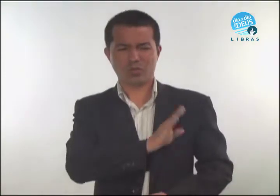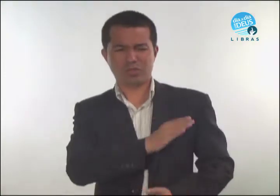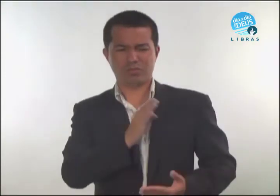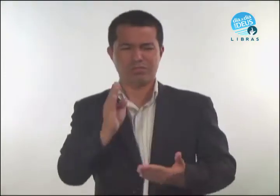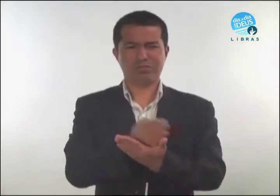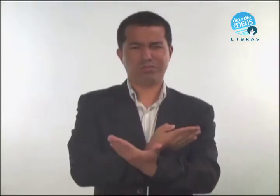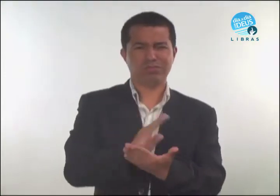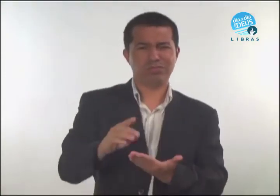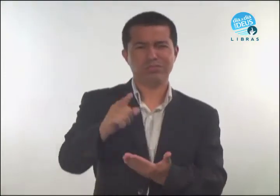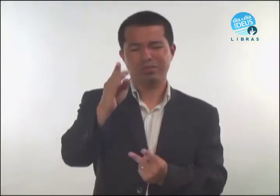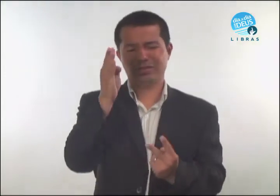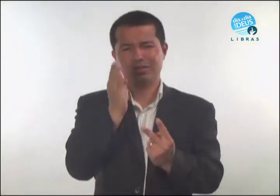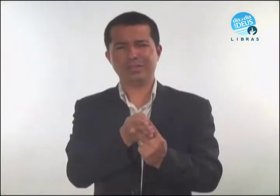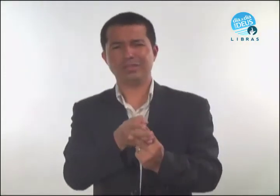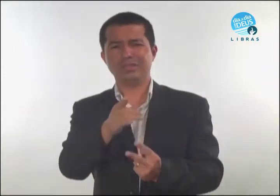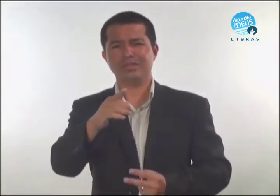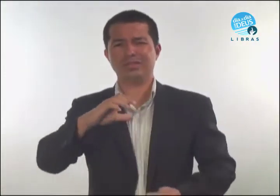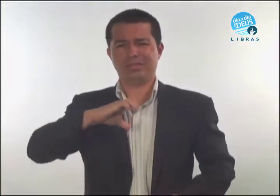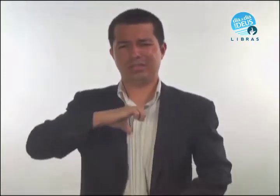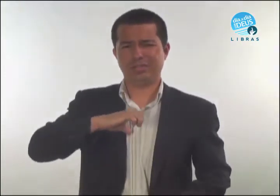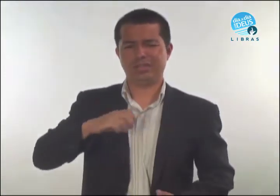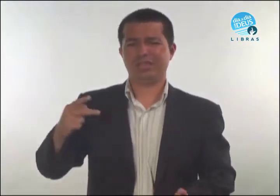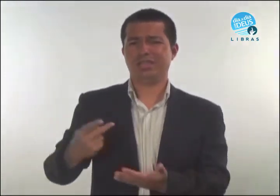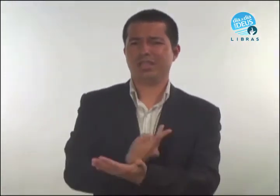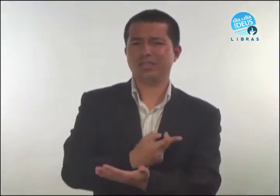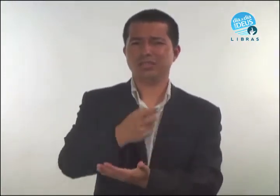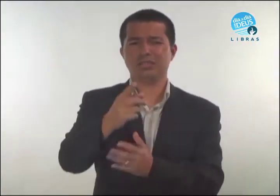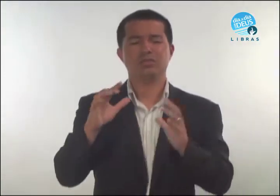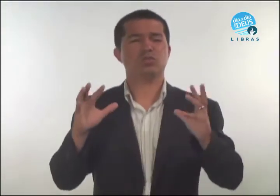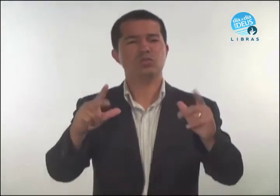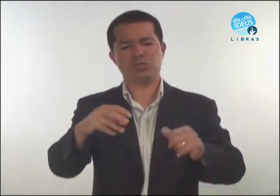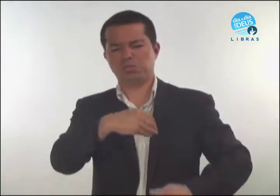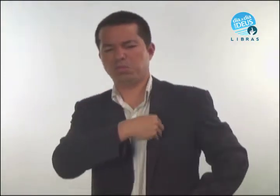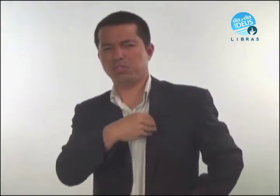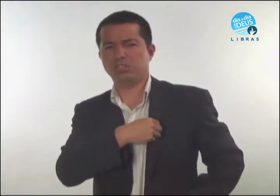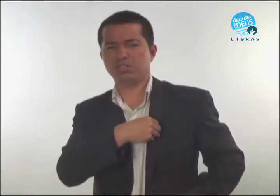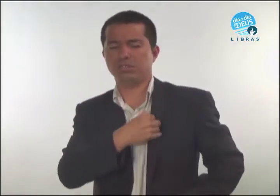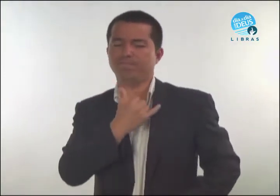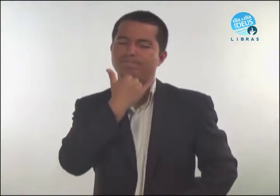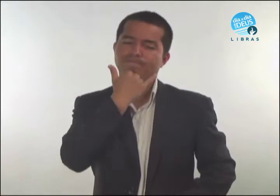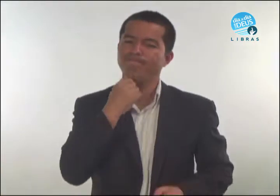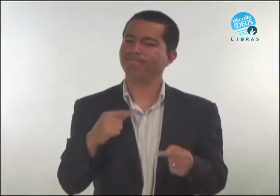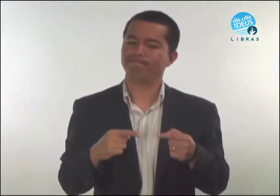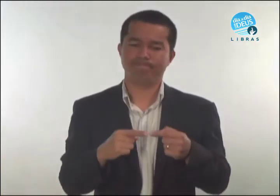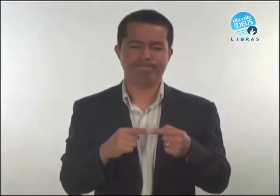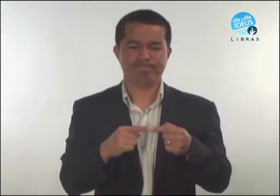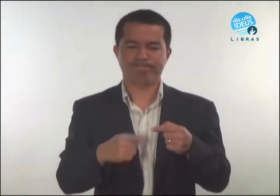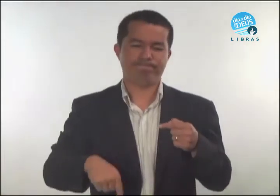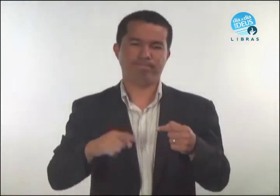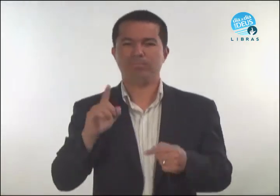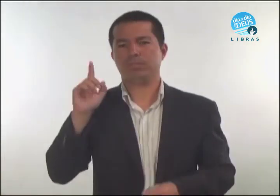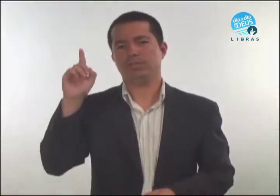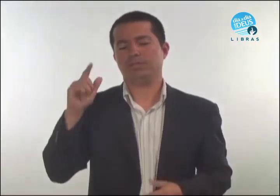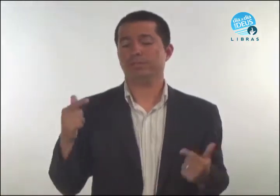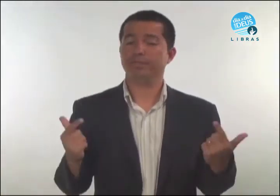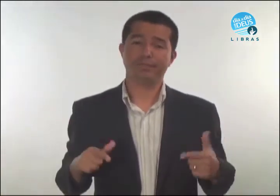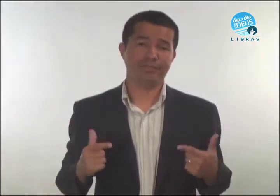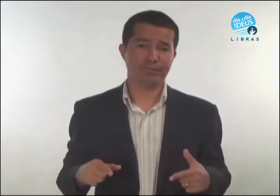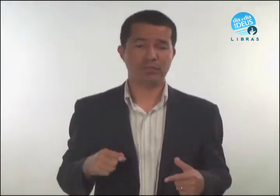no coração dividido, porque um coração dividido nunca vai agradar a Deus. Ou você